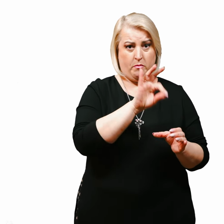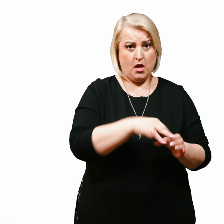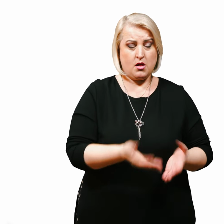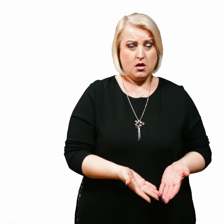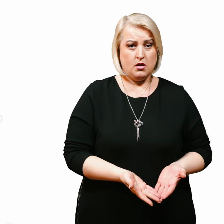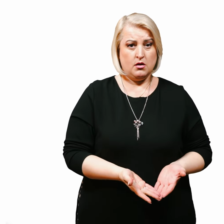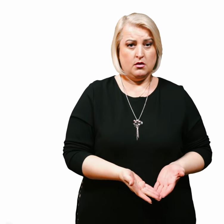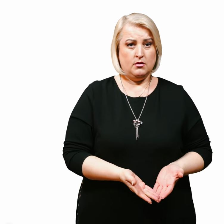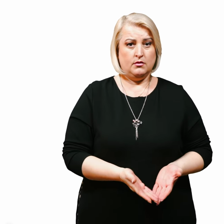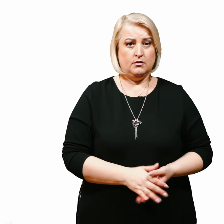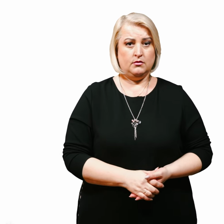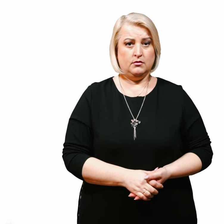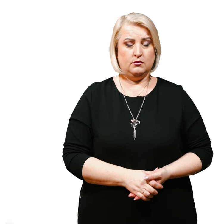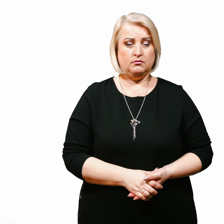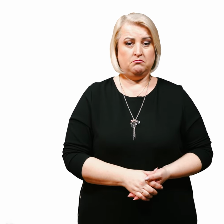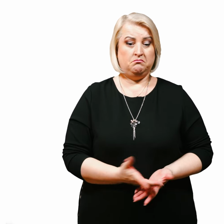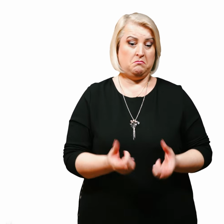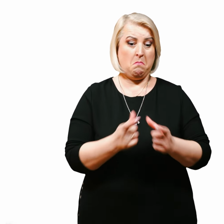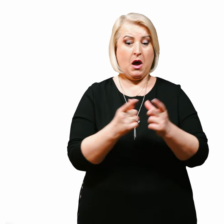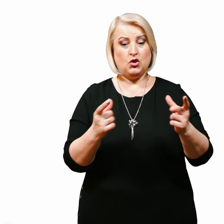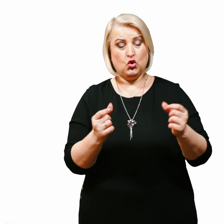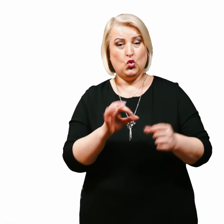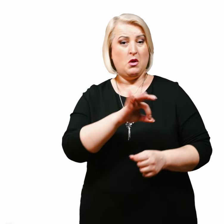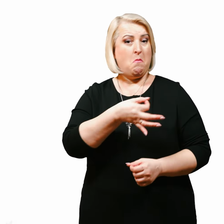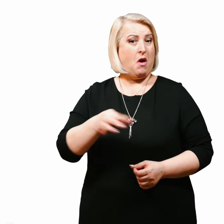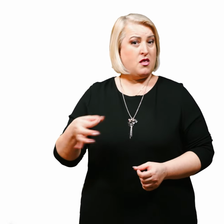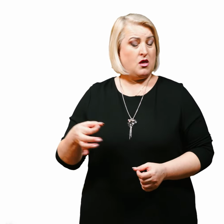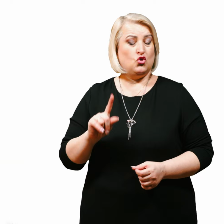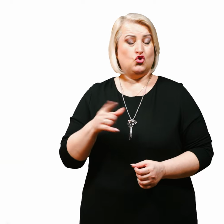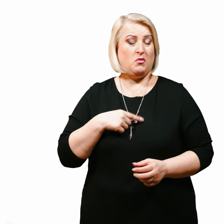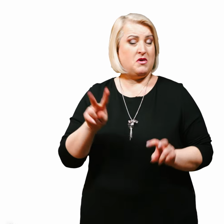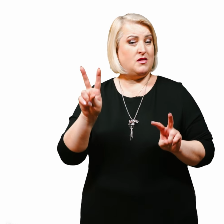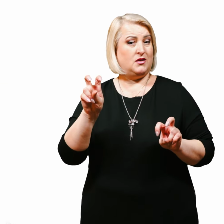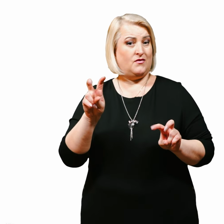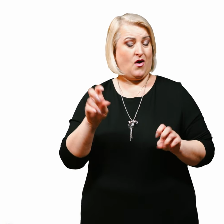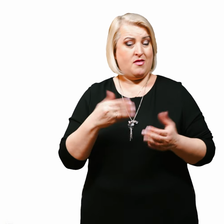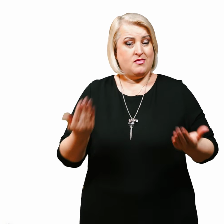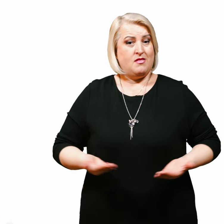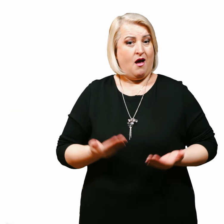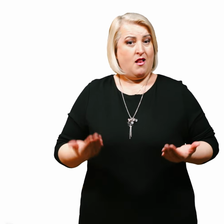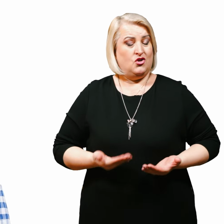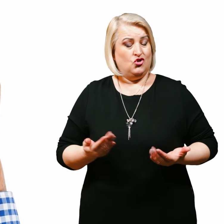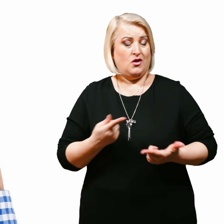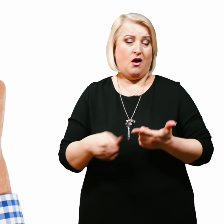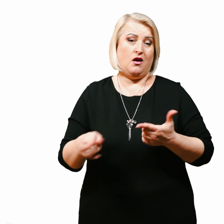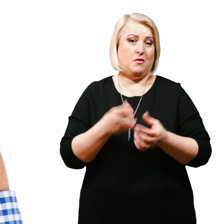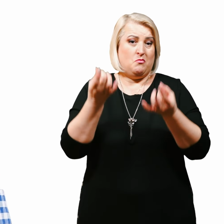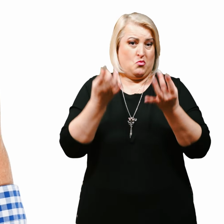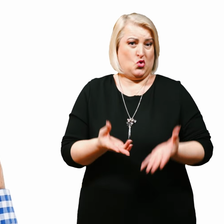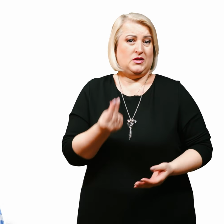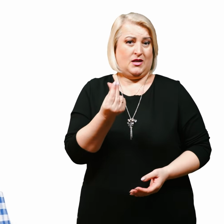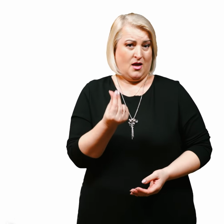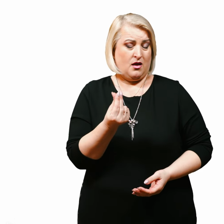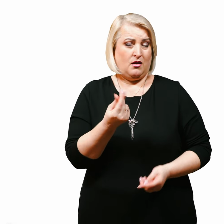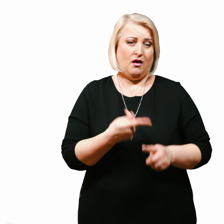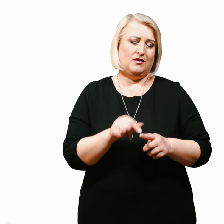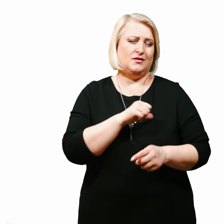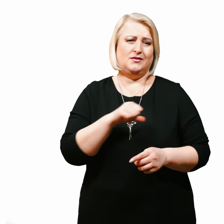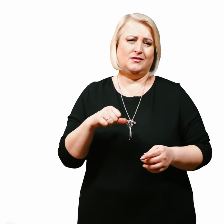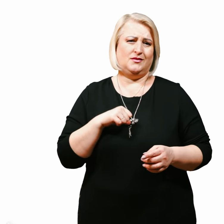копилки? Банкноты и монеты, то, что мы называем наличные или просто деньги, это